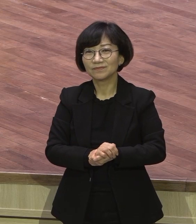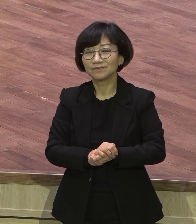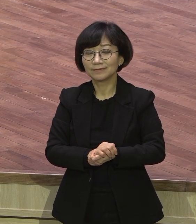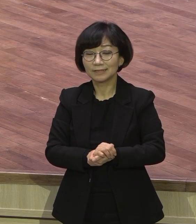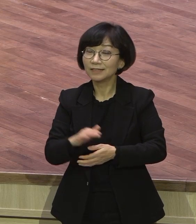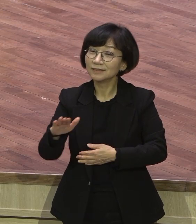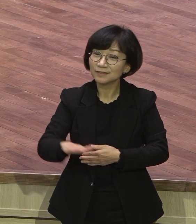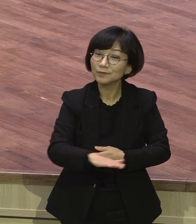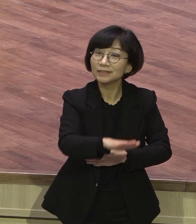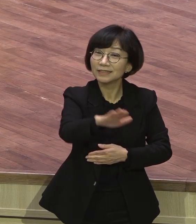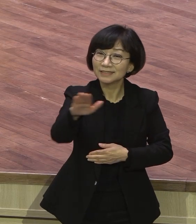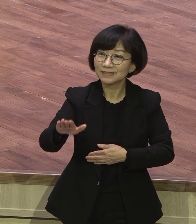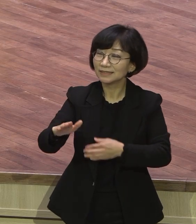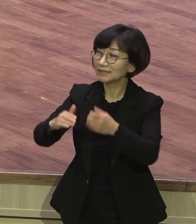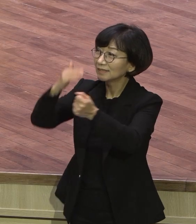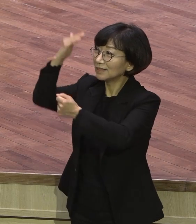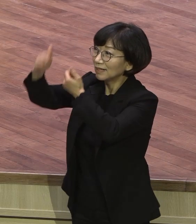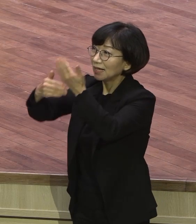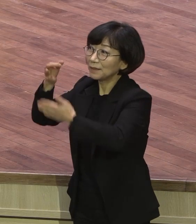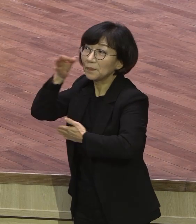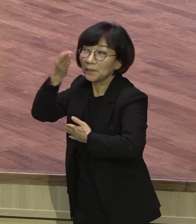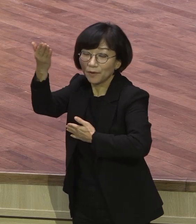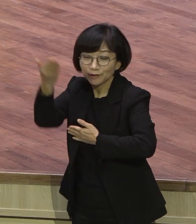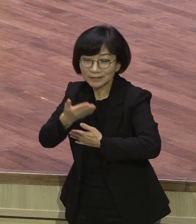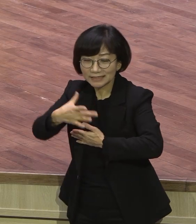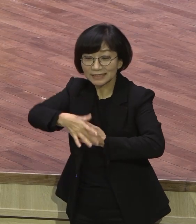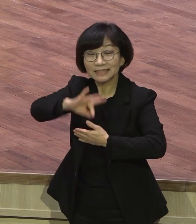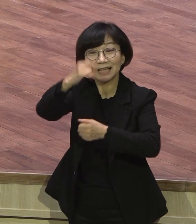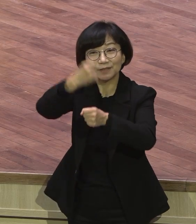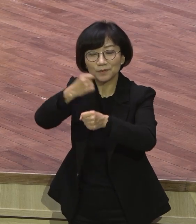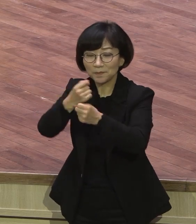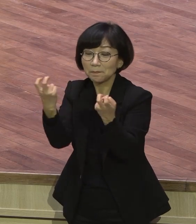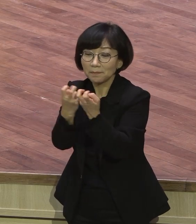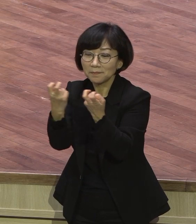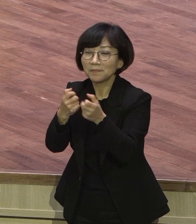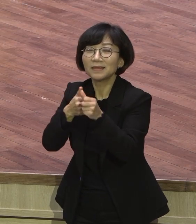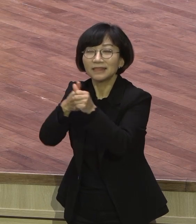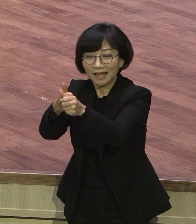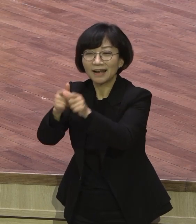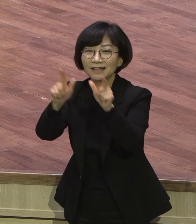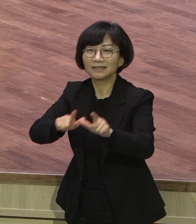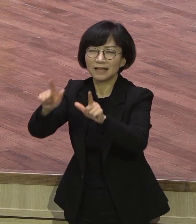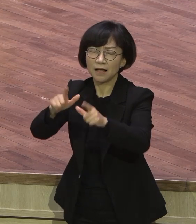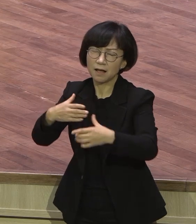보여주신 창조 원리대로 살아가면 돼요 창조 원리대로